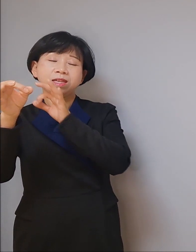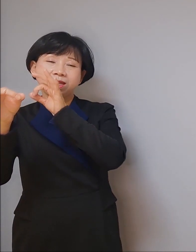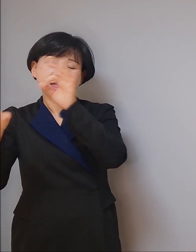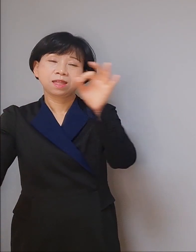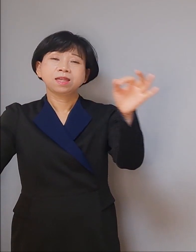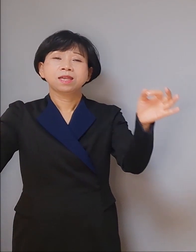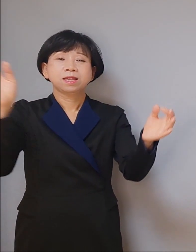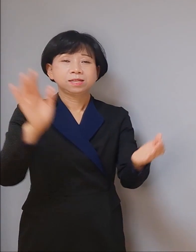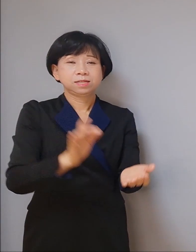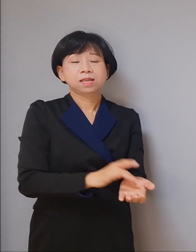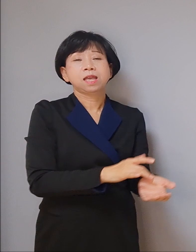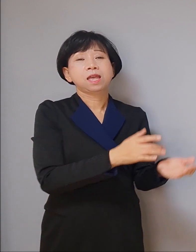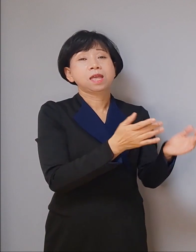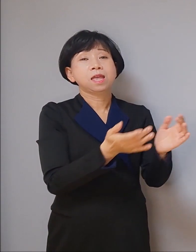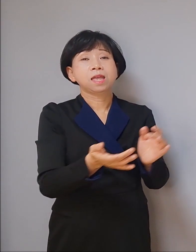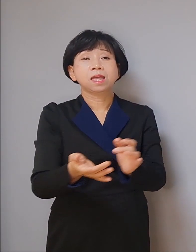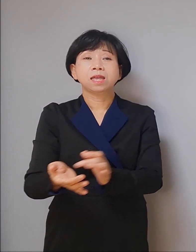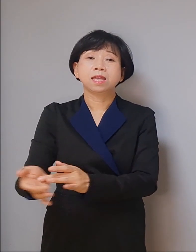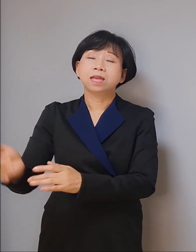부르네.